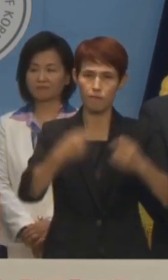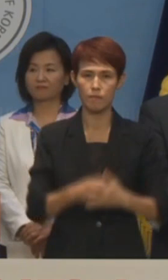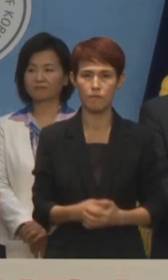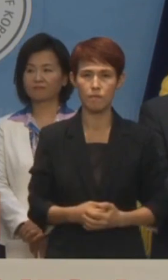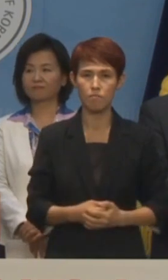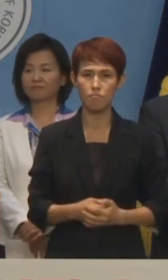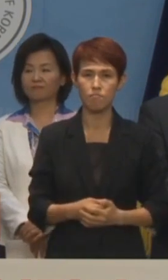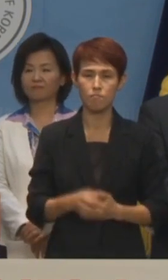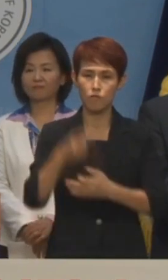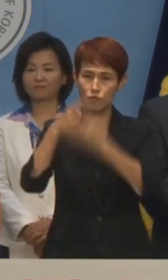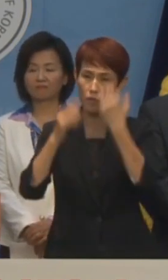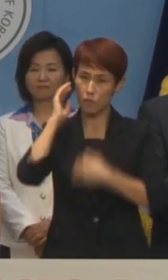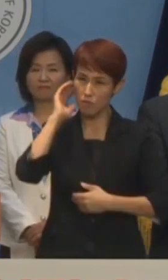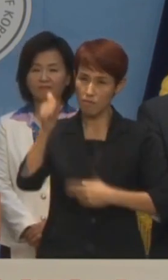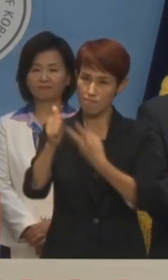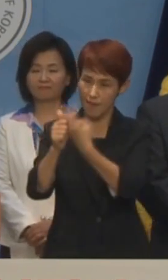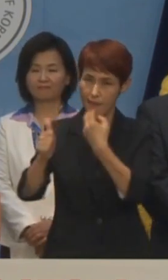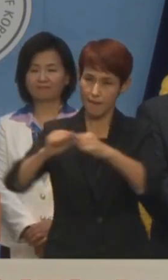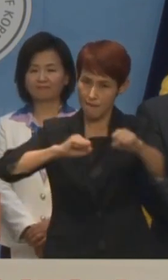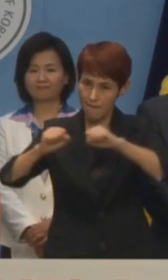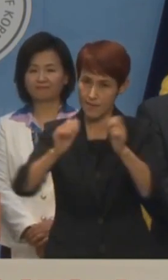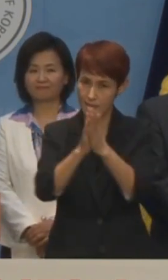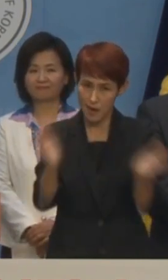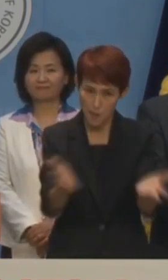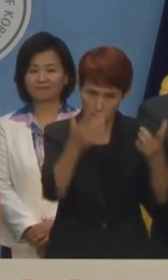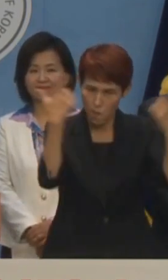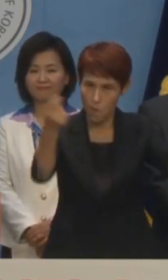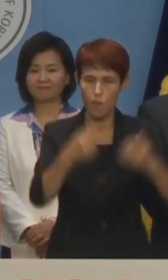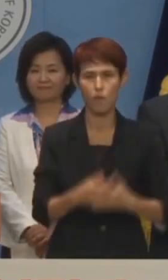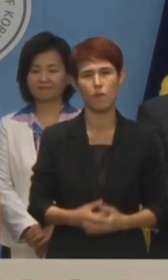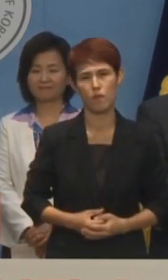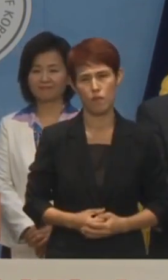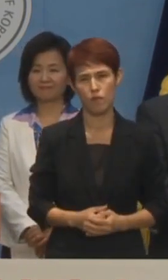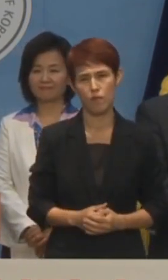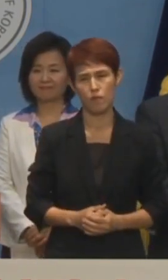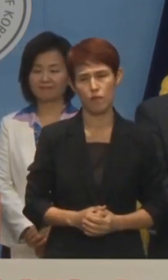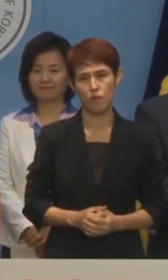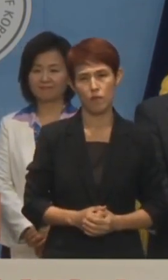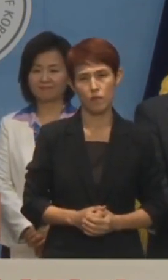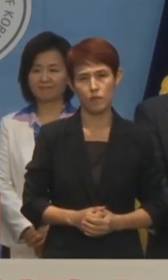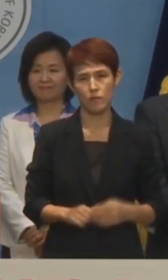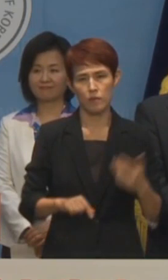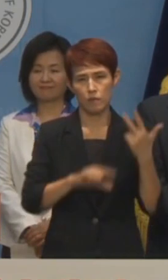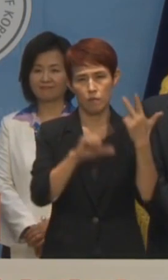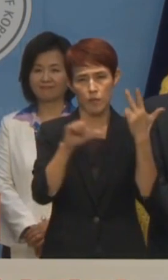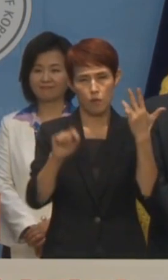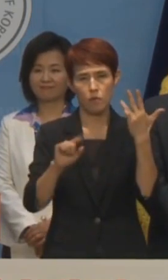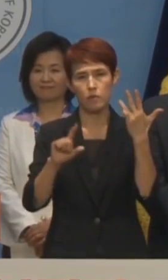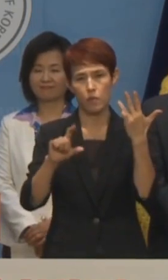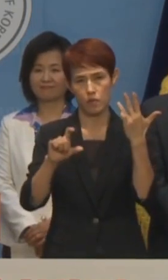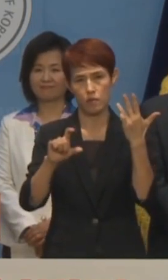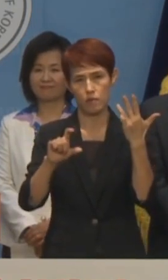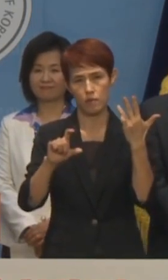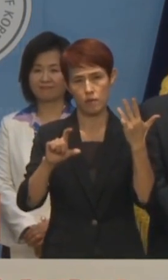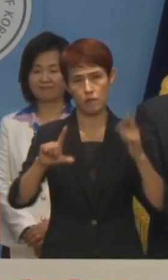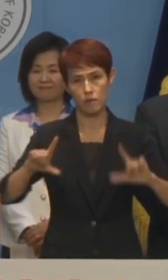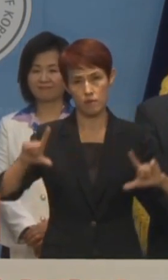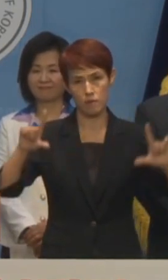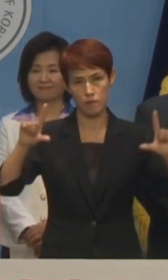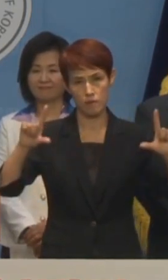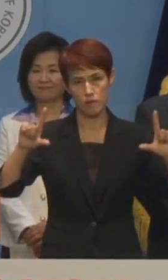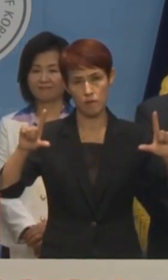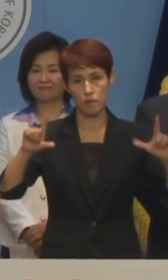자초한 세력으로 우리 국민들은 기억할 것입니다. 8월 15일